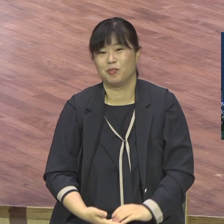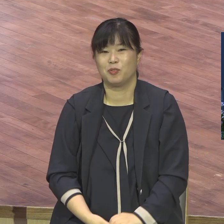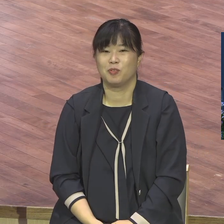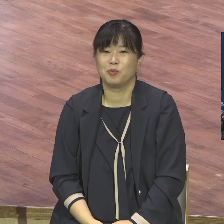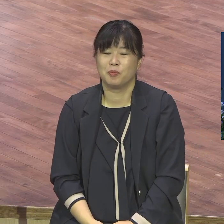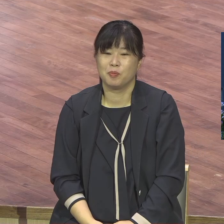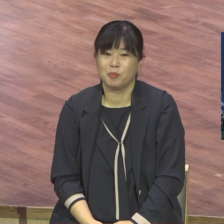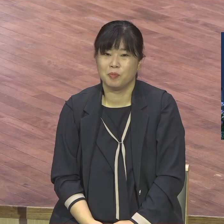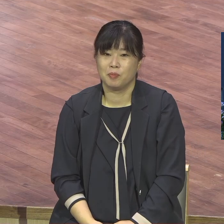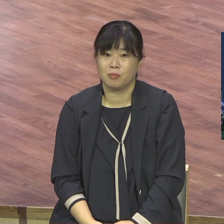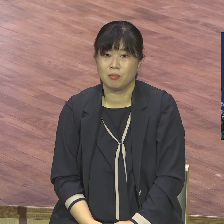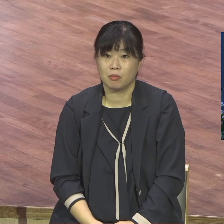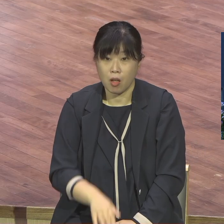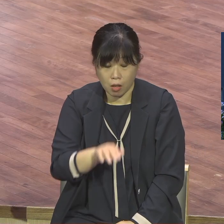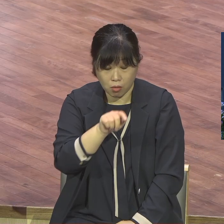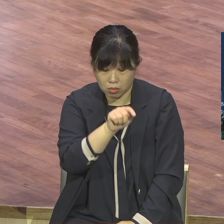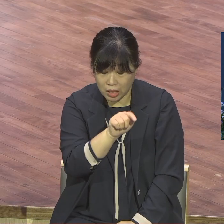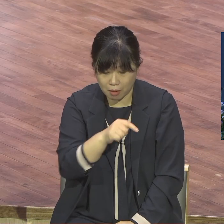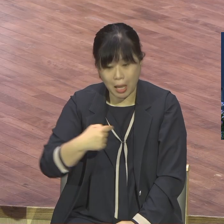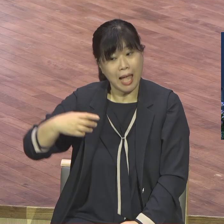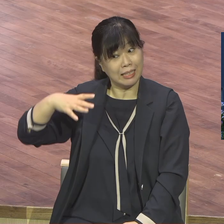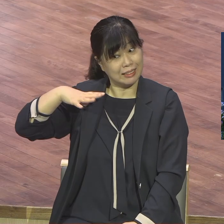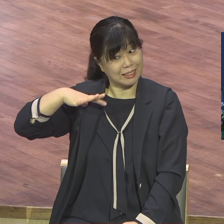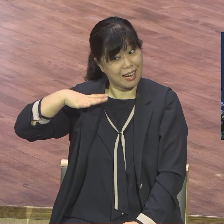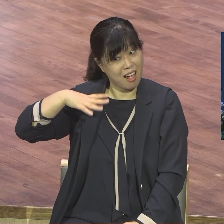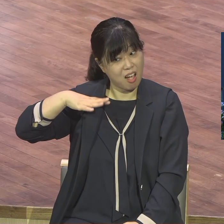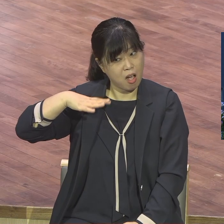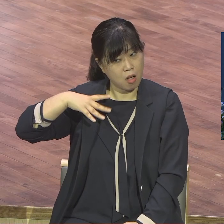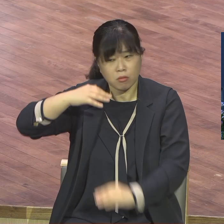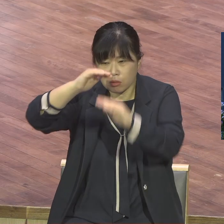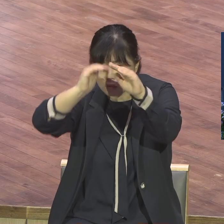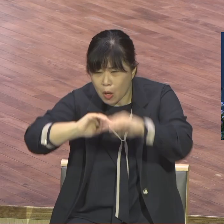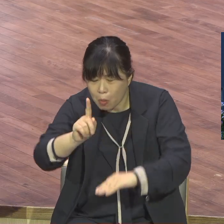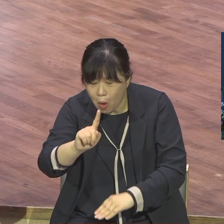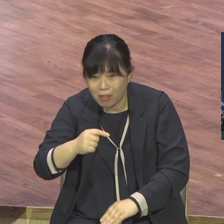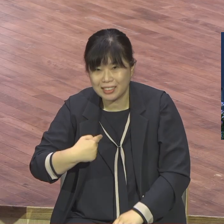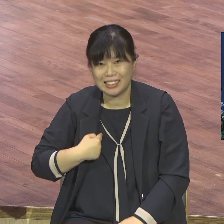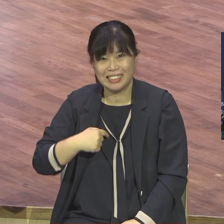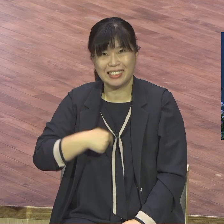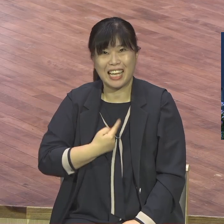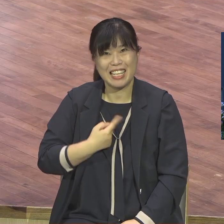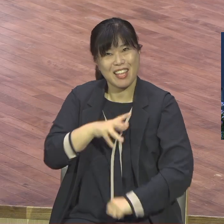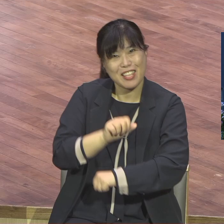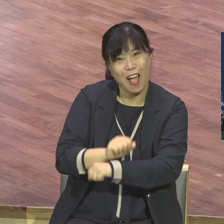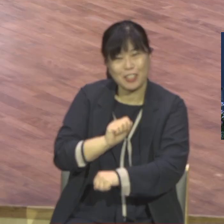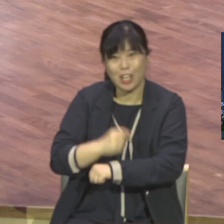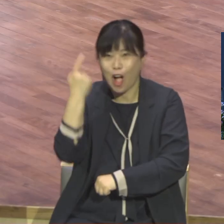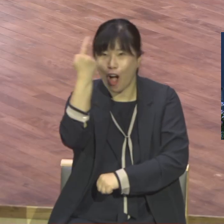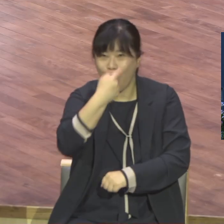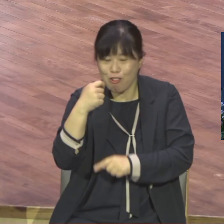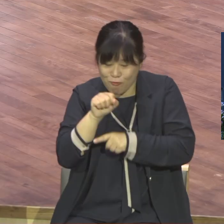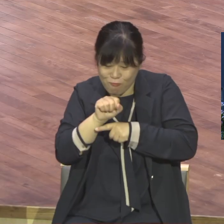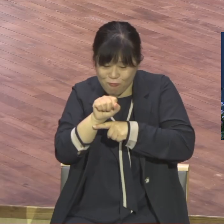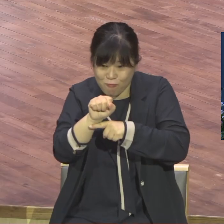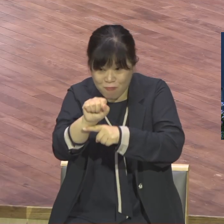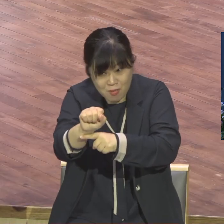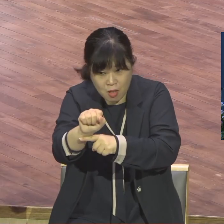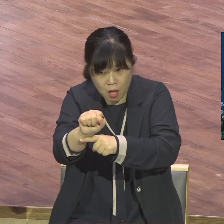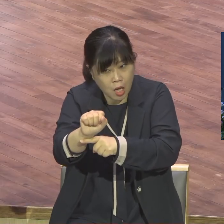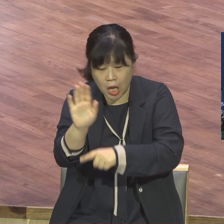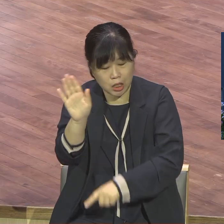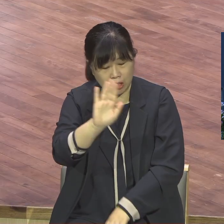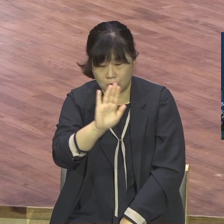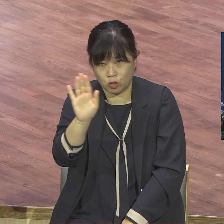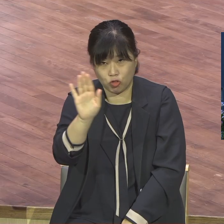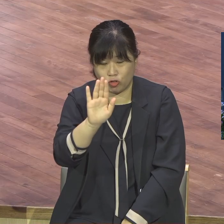그런데 사실 바울의 자랑은 자신이 못했다는 그런 자기 자랑이 아니에요. 바울은 수많은 이방인들이